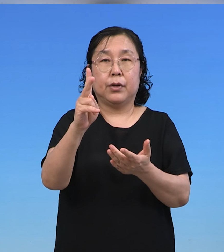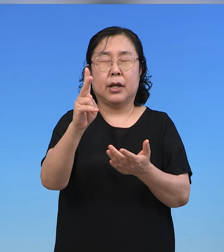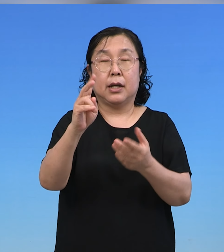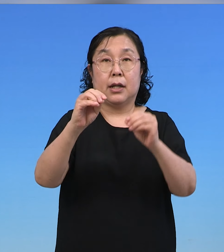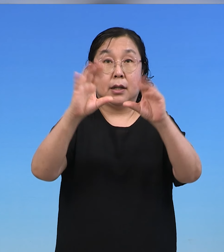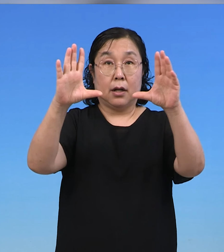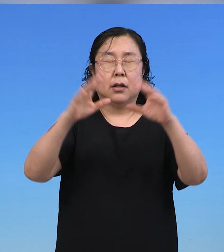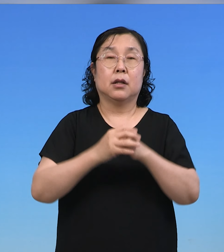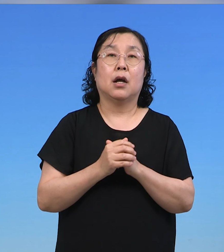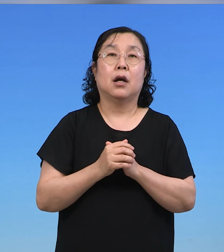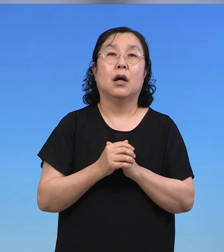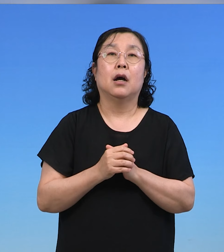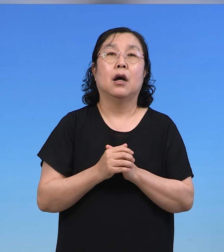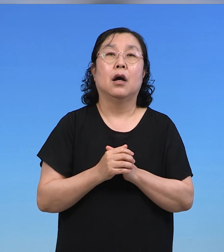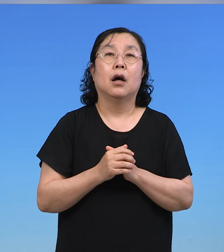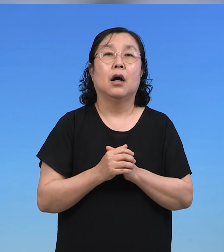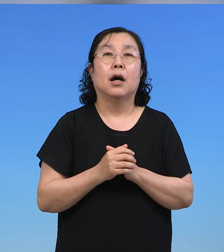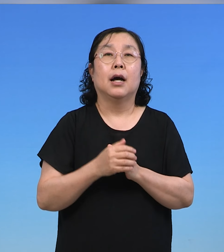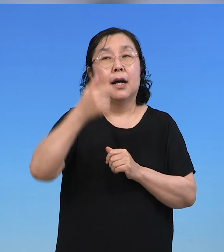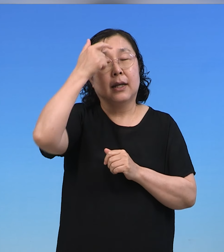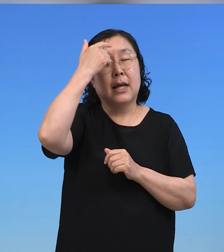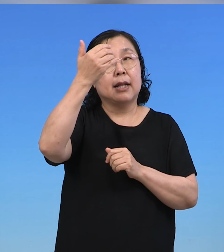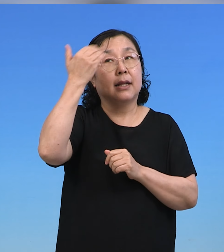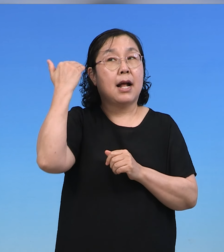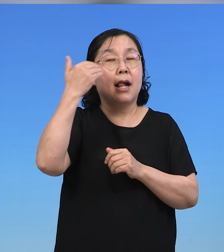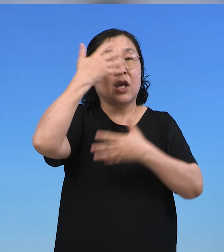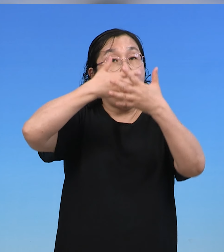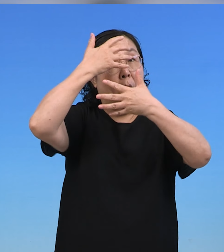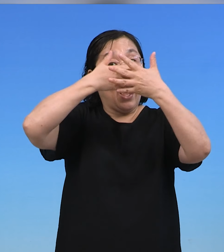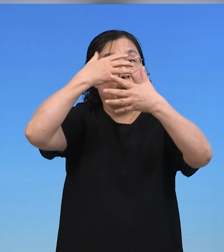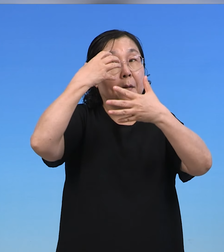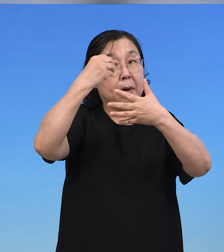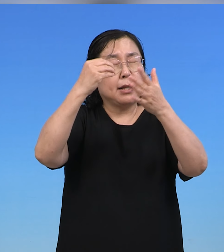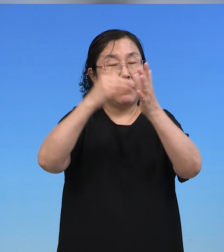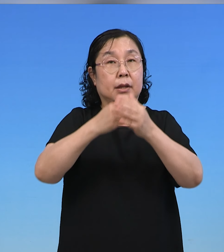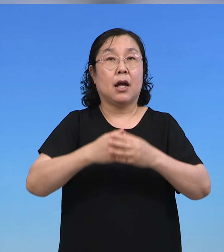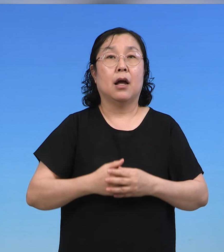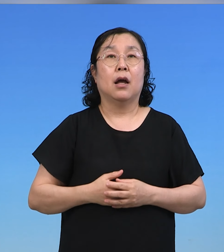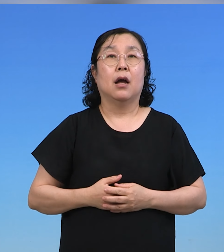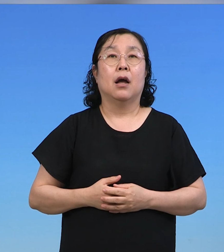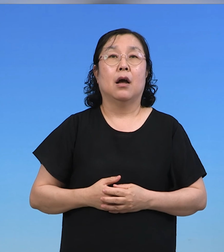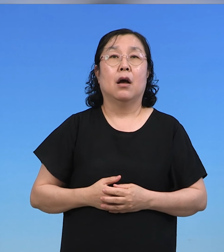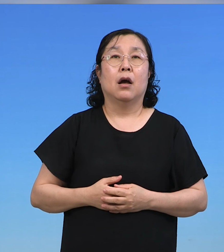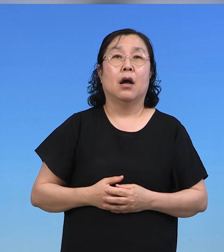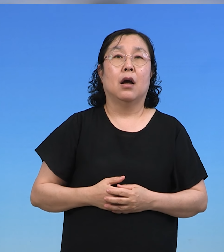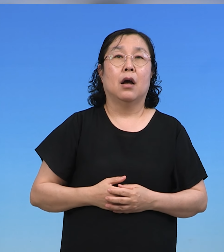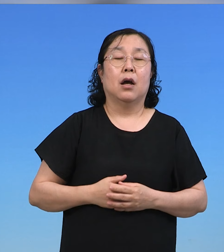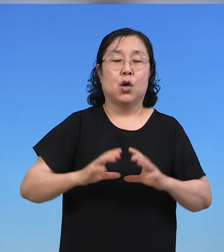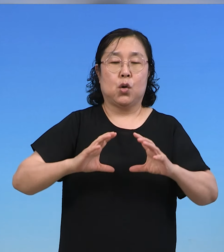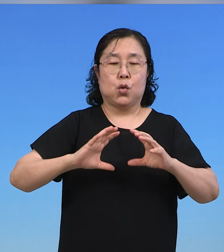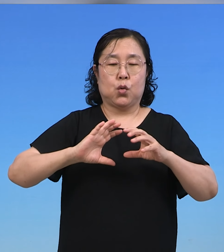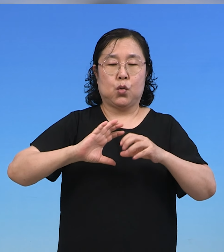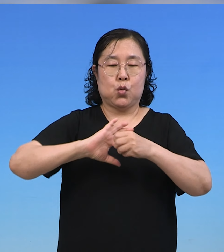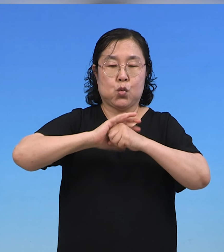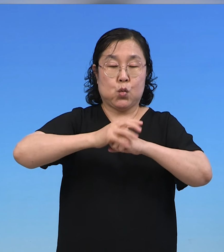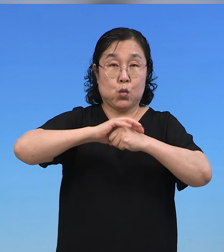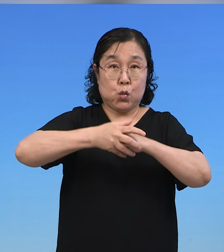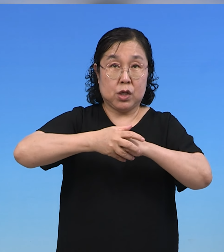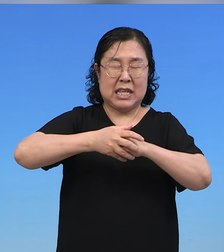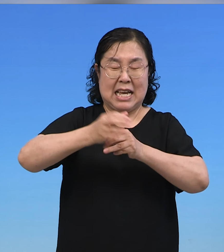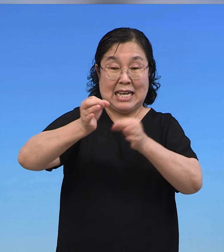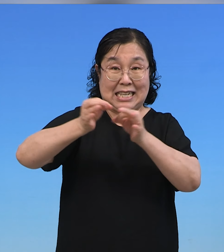한 10몇 년 전에 나온 옛날 영화를 해주는데요, 저도 그 영화를 봤는데, 여러분 국제시장이라는